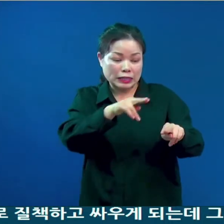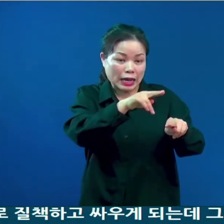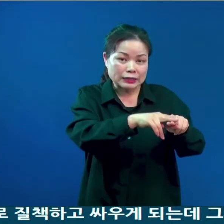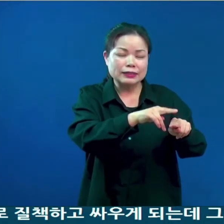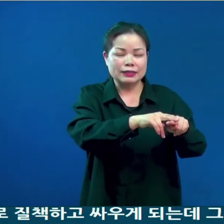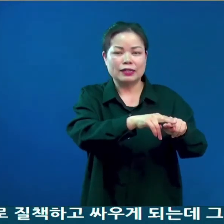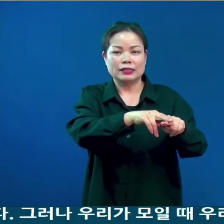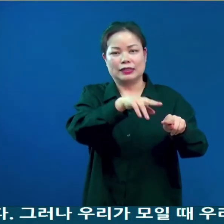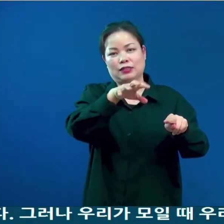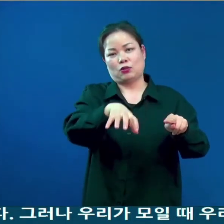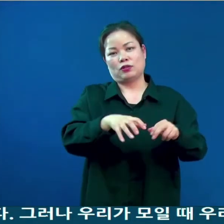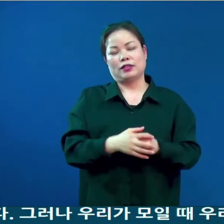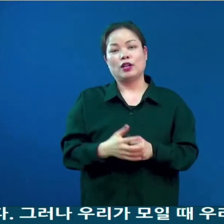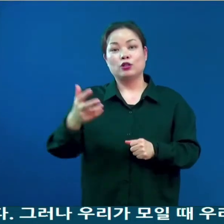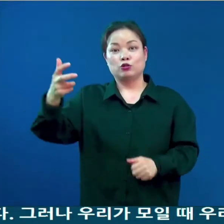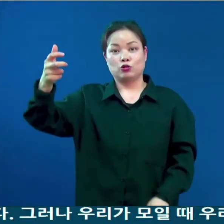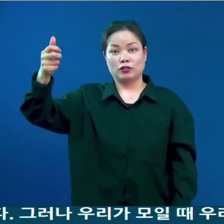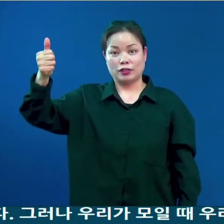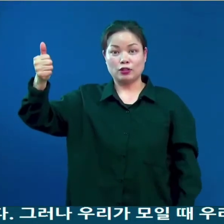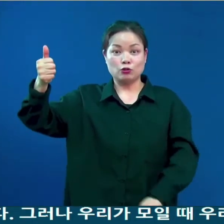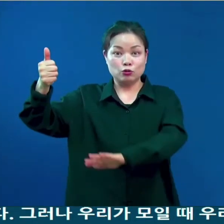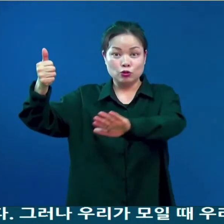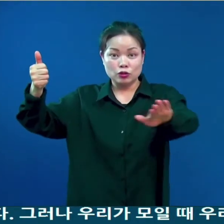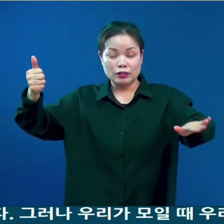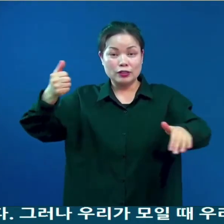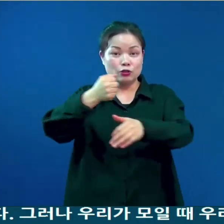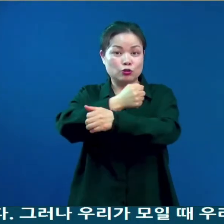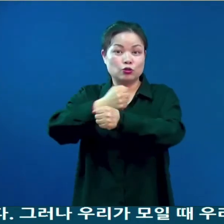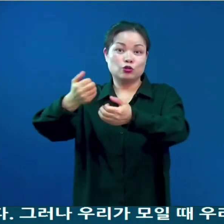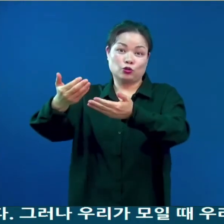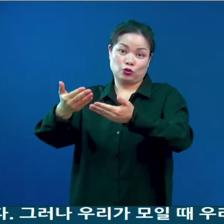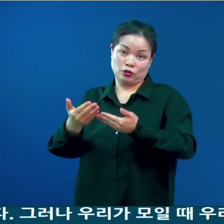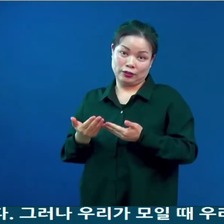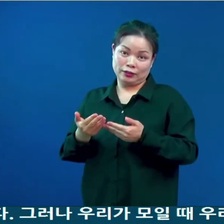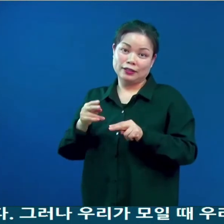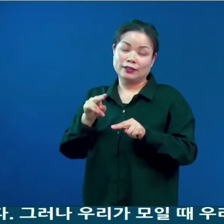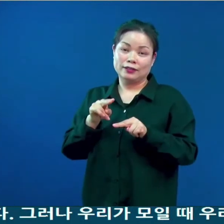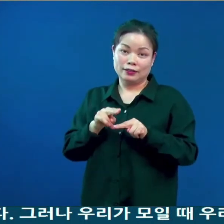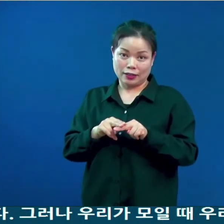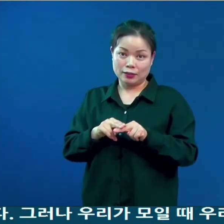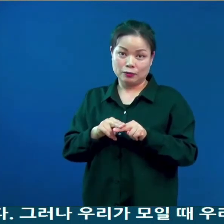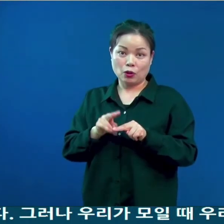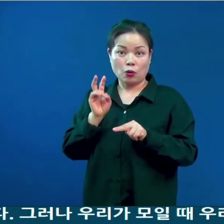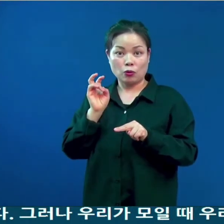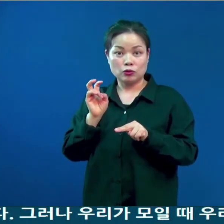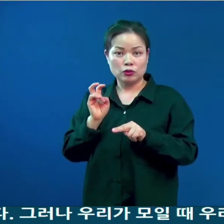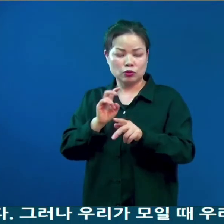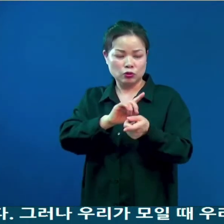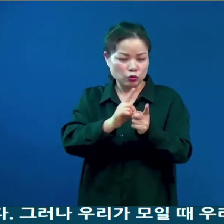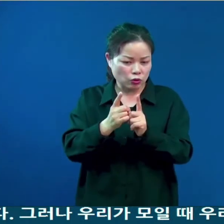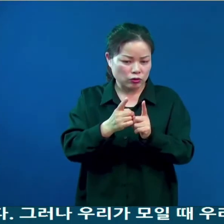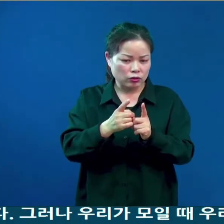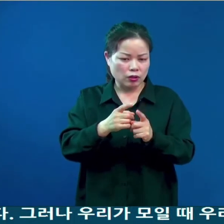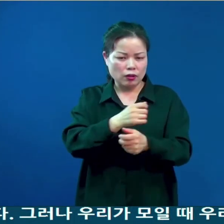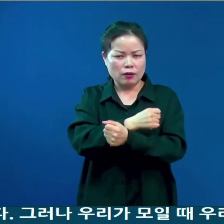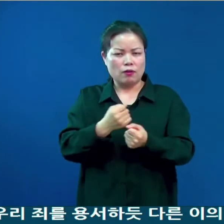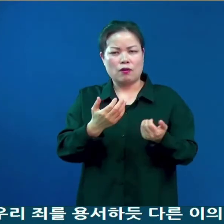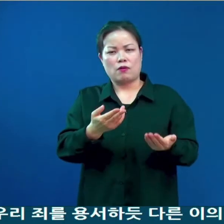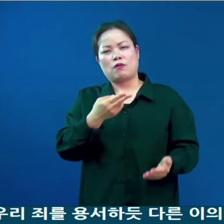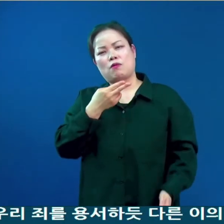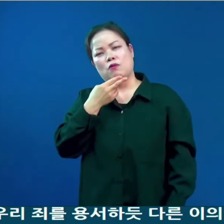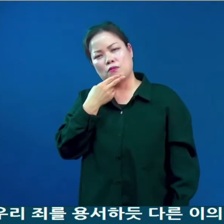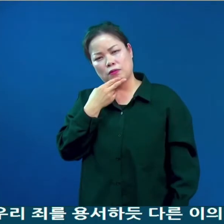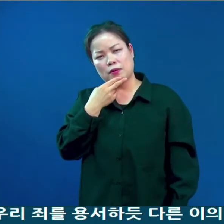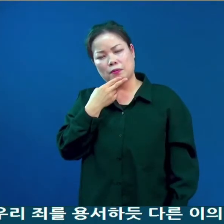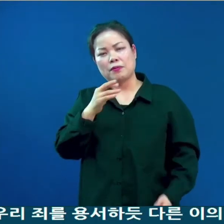그 자리는 주님께서 우리를 용서해 주신 자리입니다. 혹시 서로 용납하지 못하는 일이